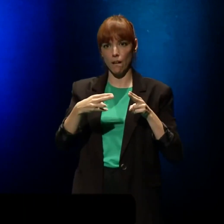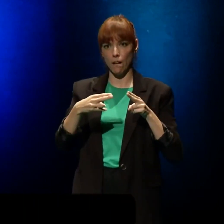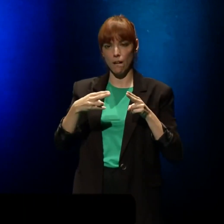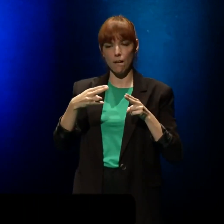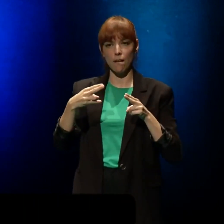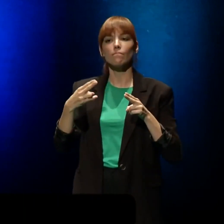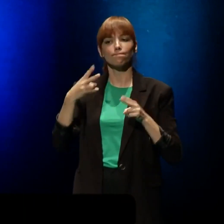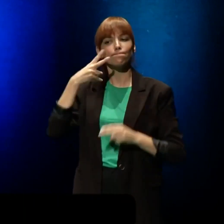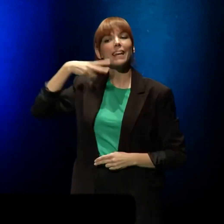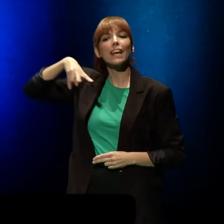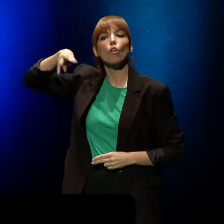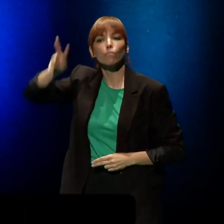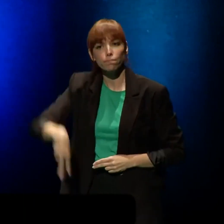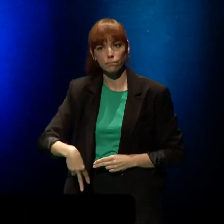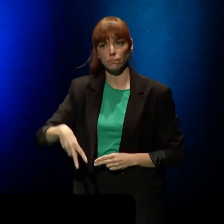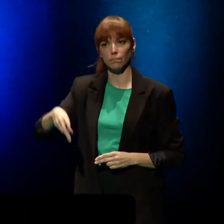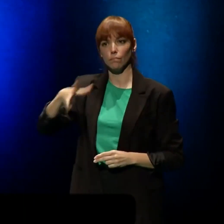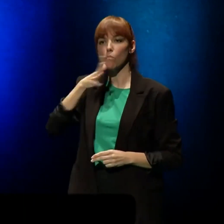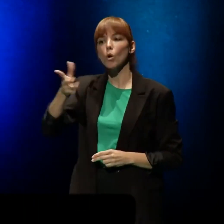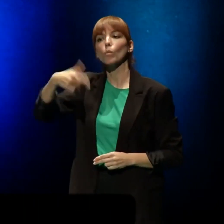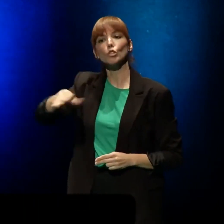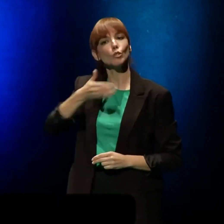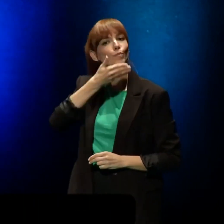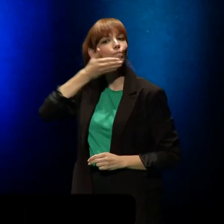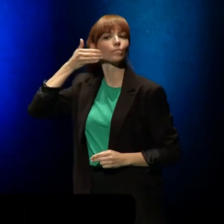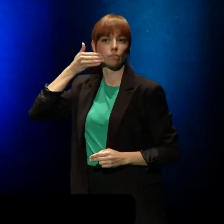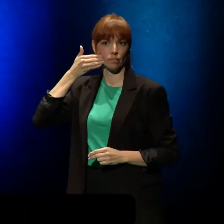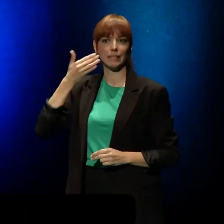Y esto es algo tremendamente importante.